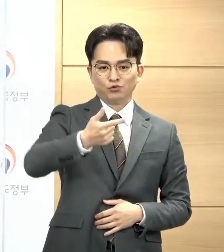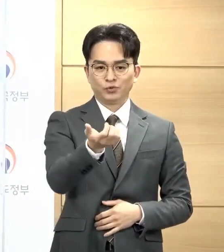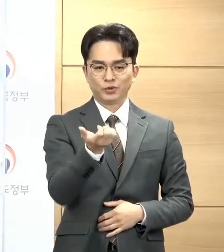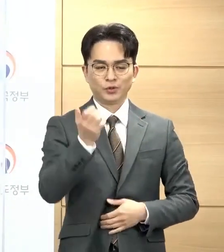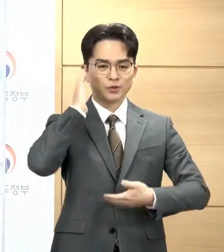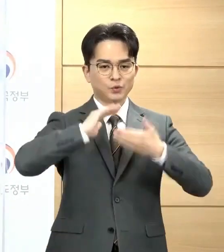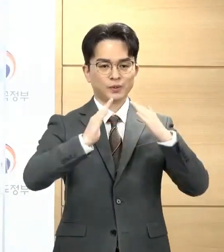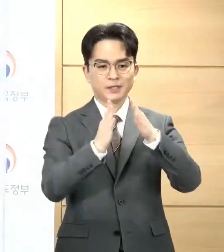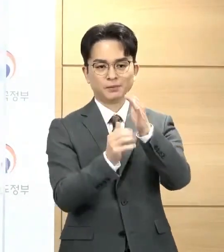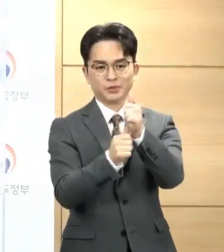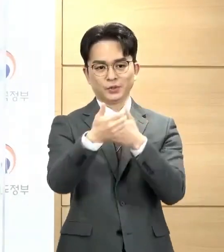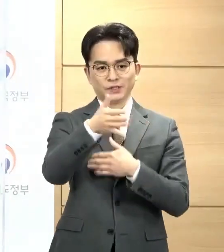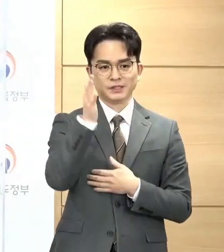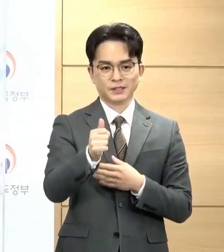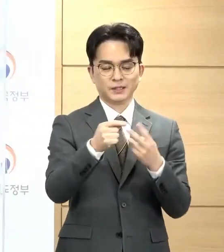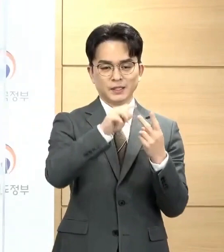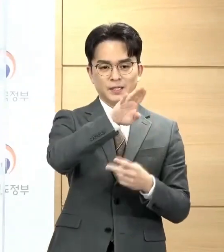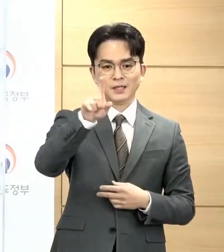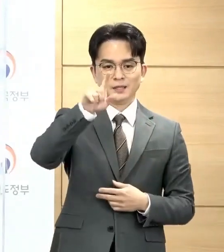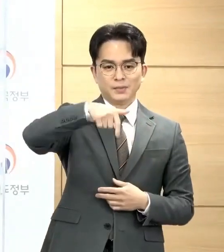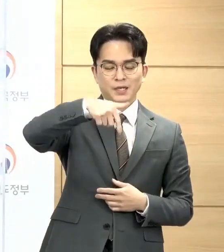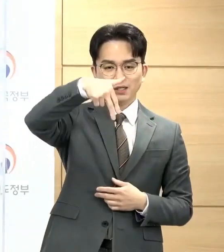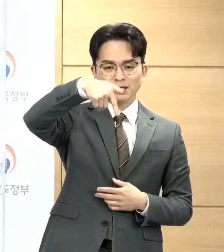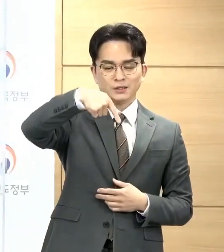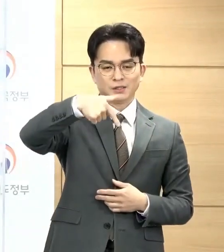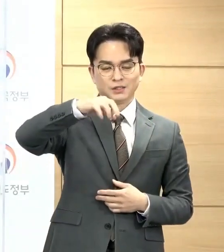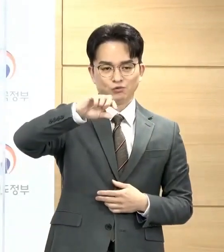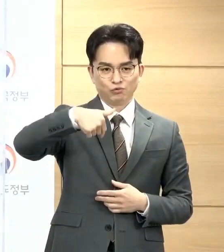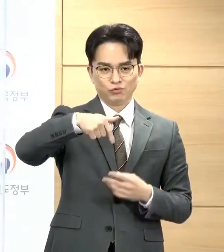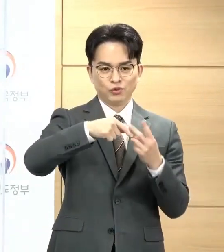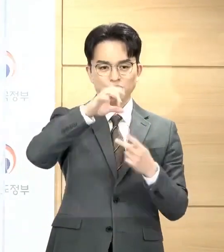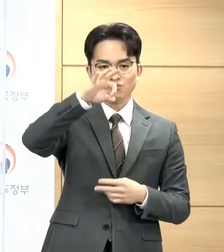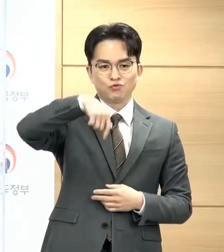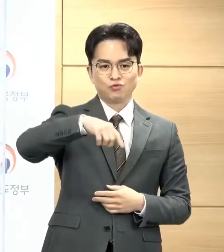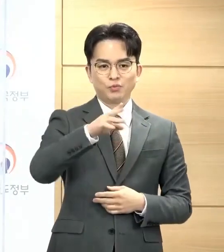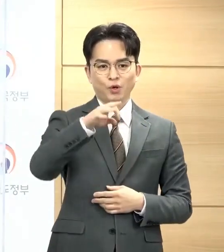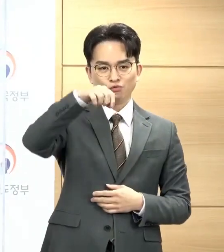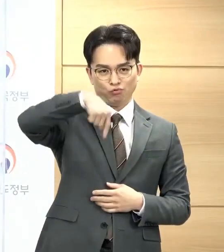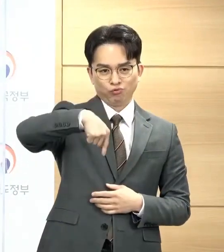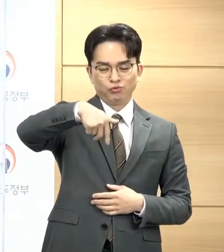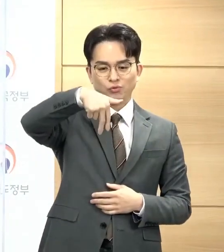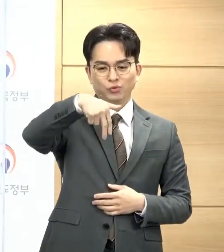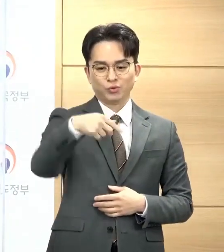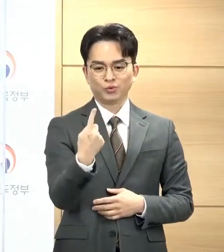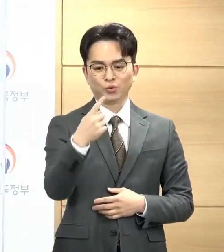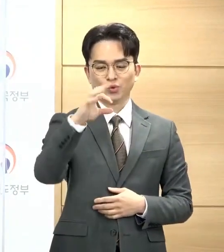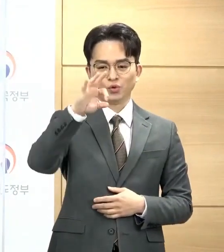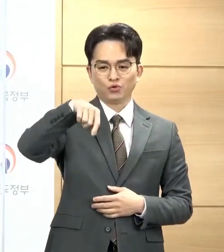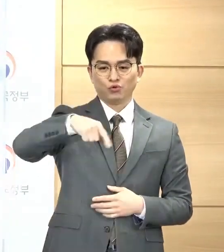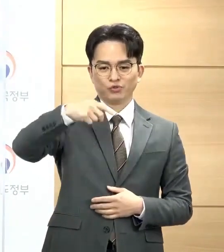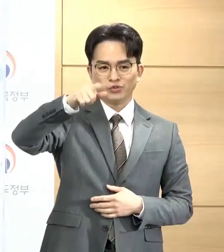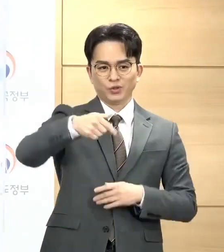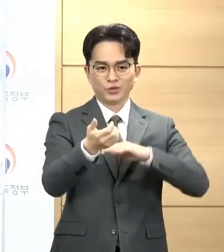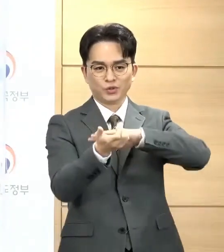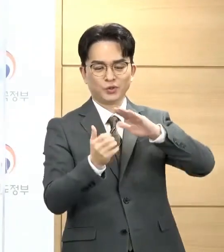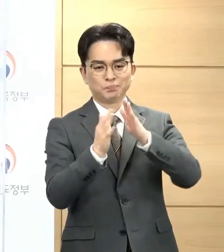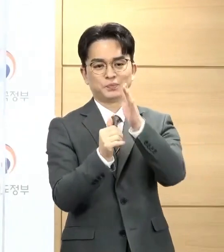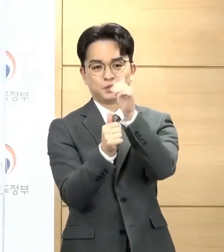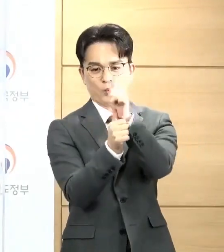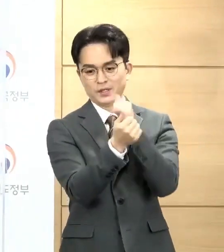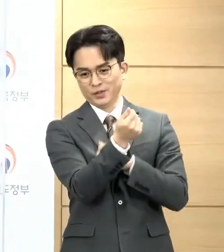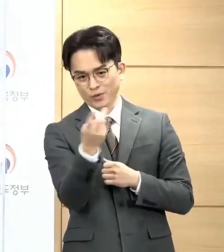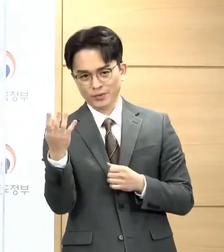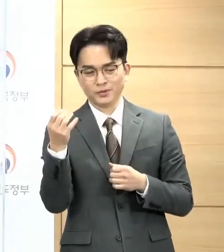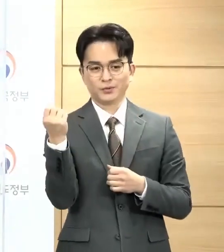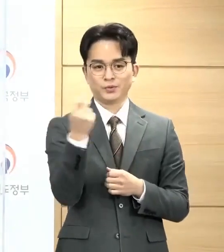비서실장 박준우 우병우 조원동 조윤선 각 수석 비서관 등이 포함되었고